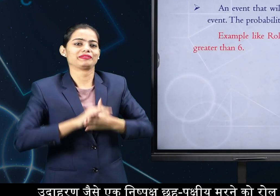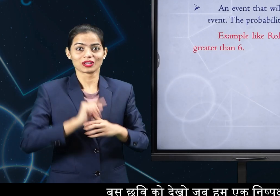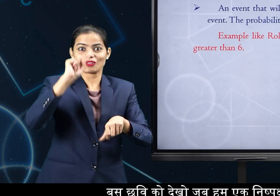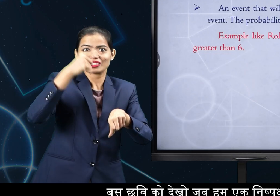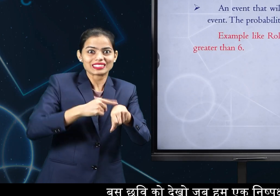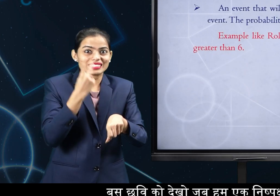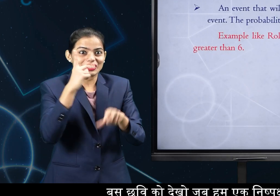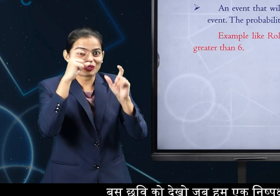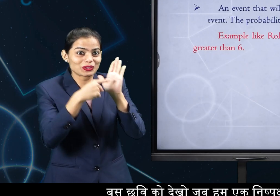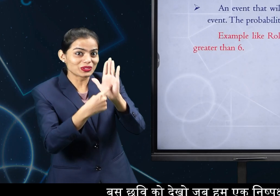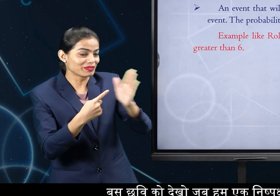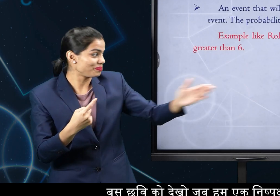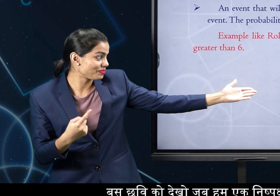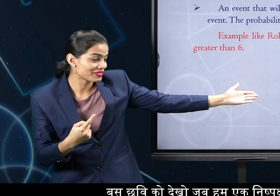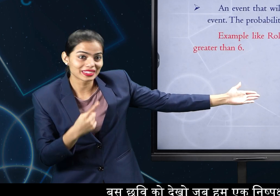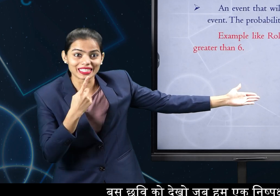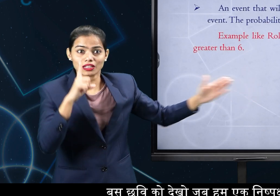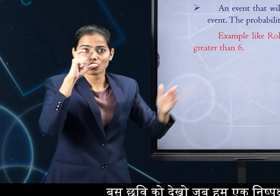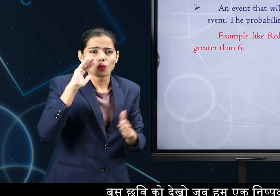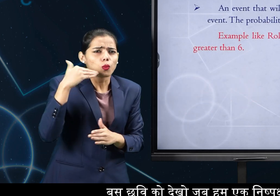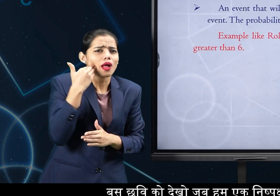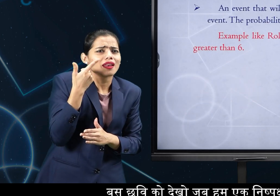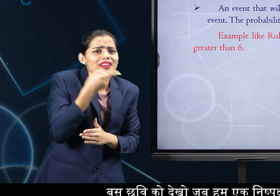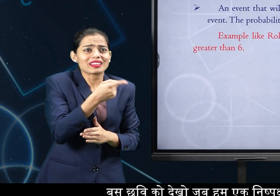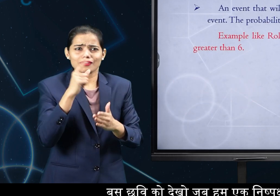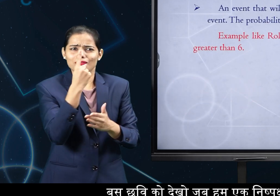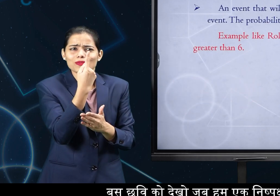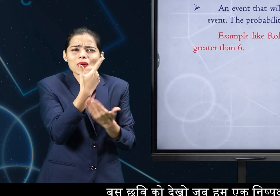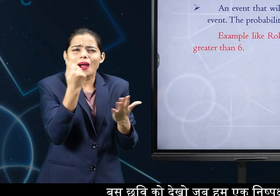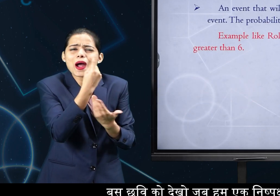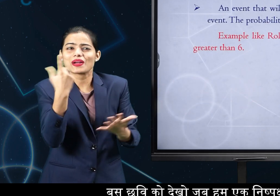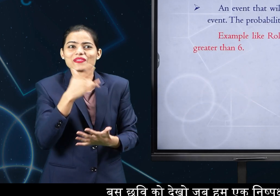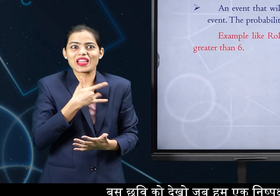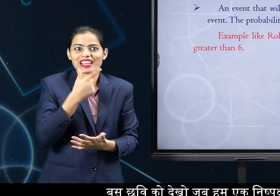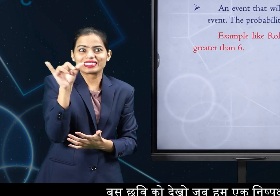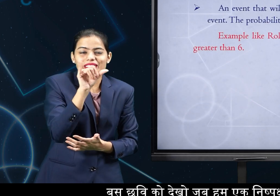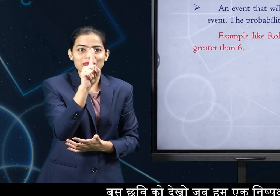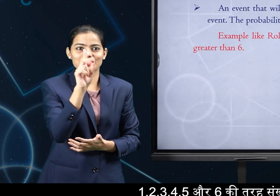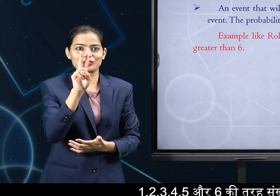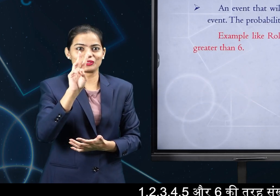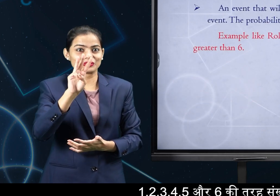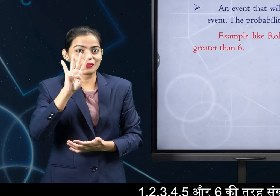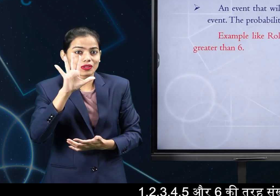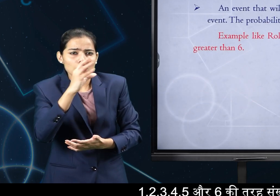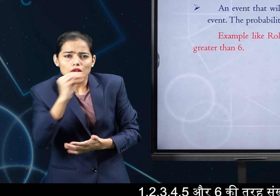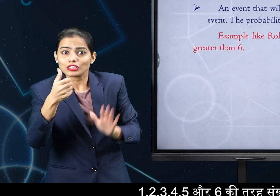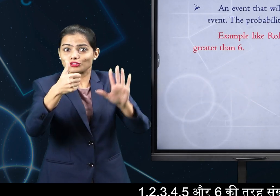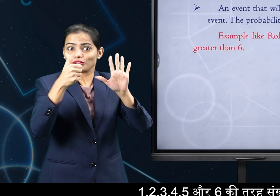बस छवि को देखो। जब हम एक निष्पक्ष छह तरफा पासा रेल या रोल हम 1, 2, 3, 4, 5 और